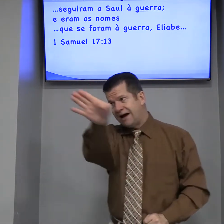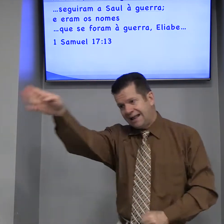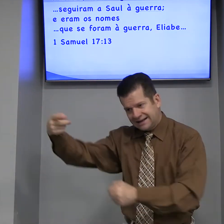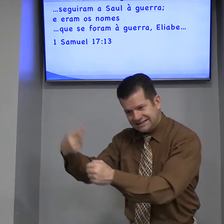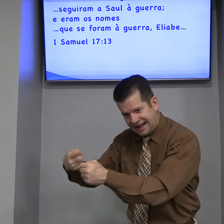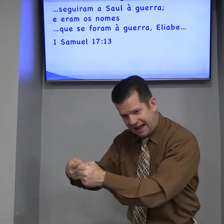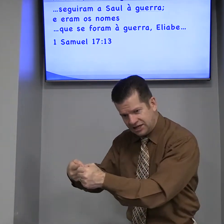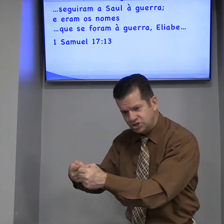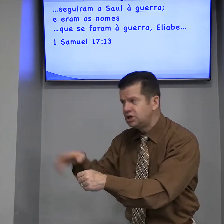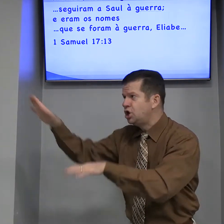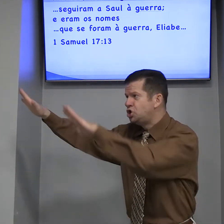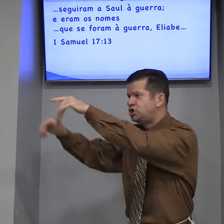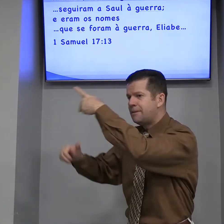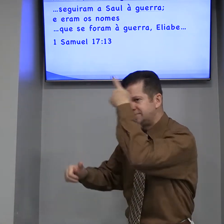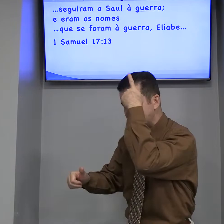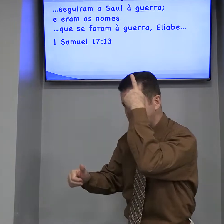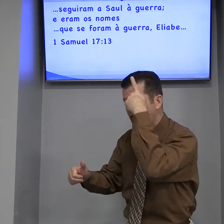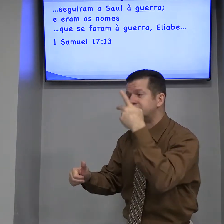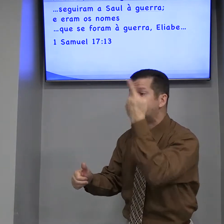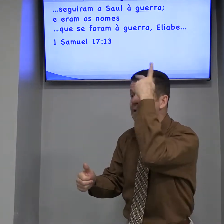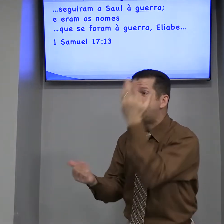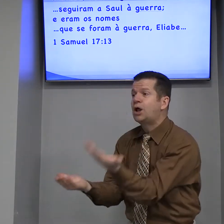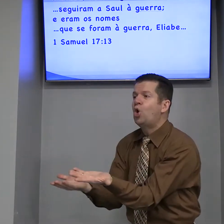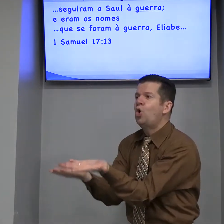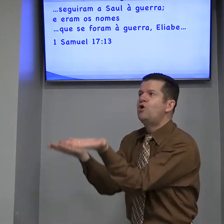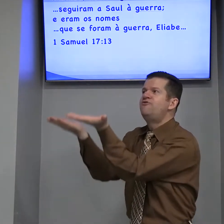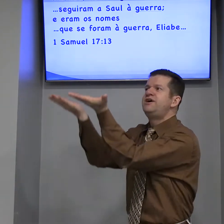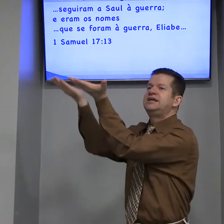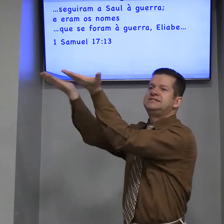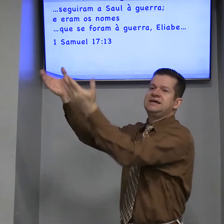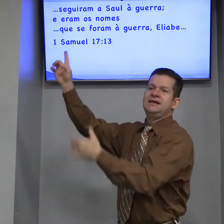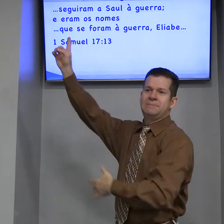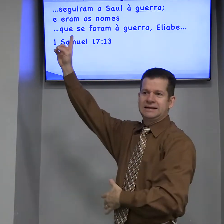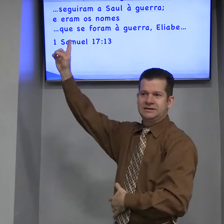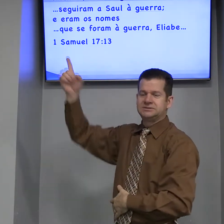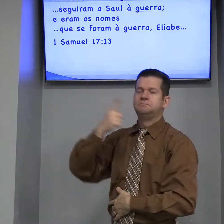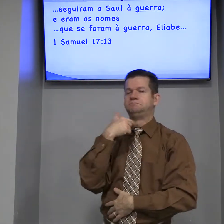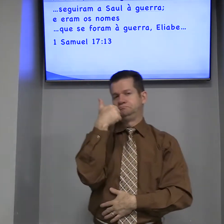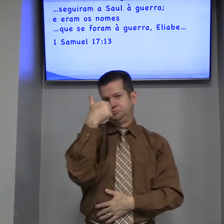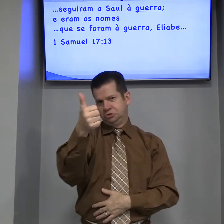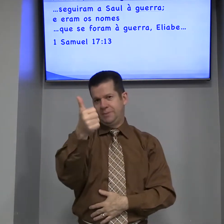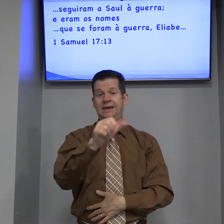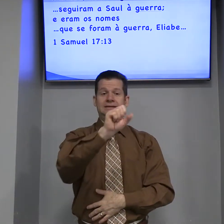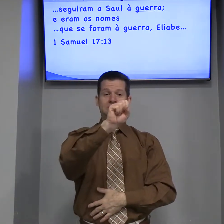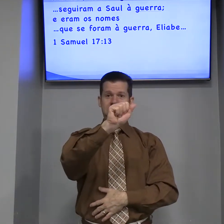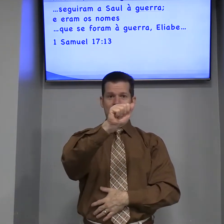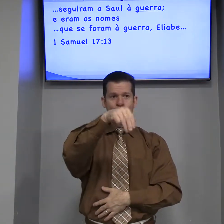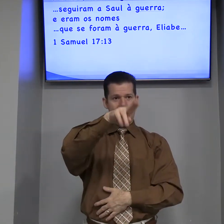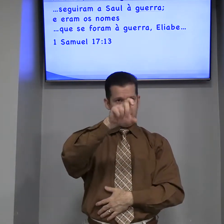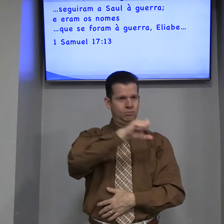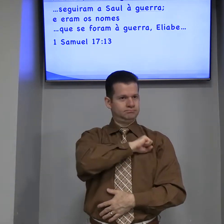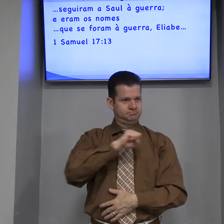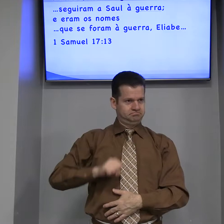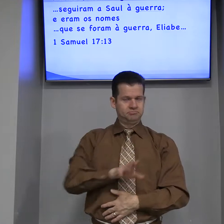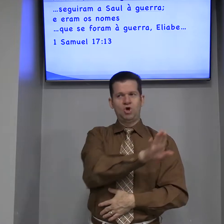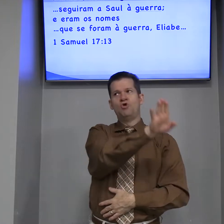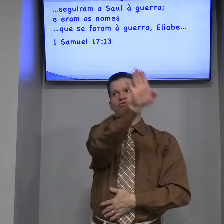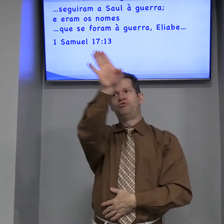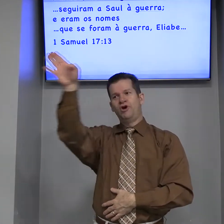lá na cidade, chama as pessoas para oferecerem para Deus. Tudo bem. Então Samuel foi lá